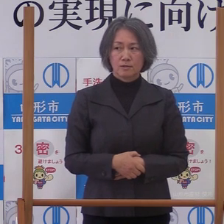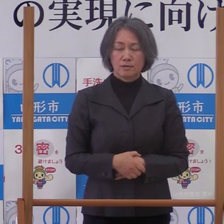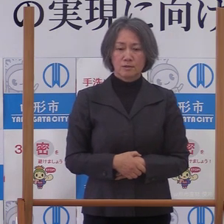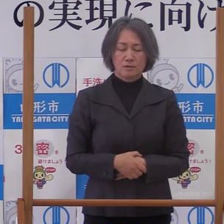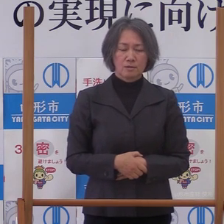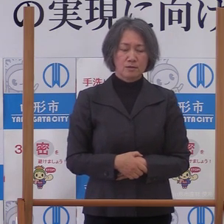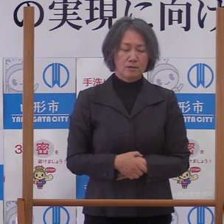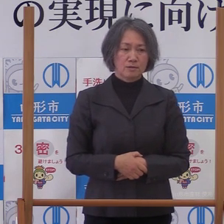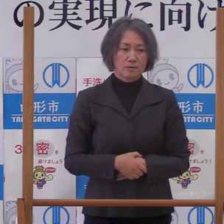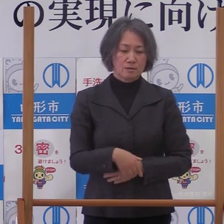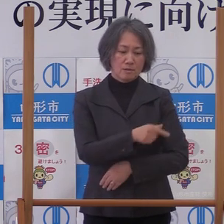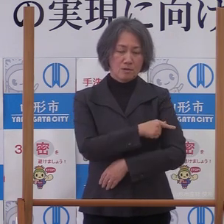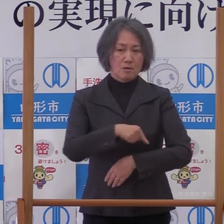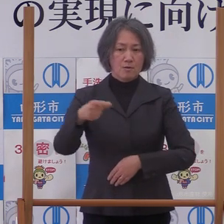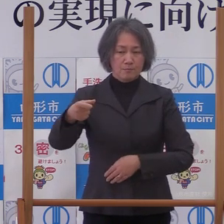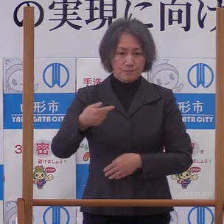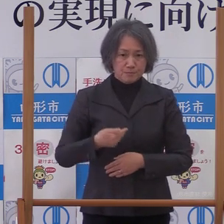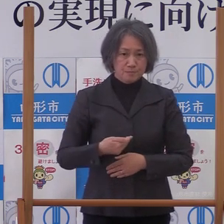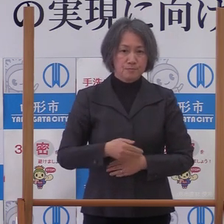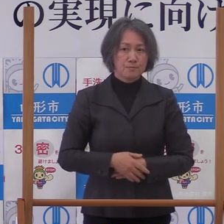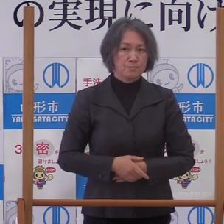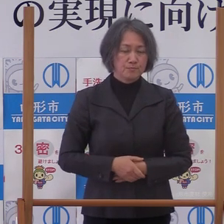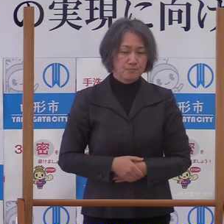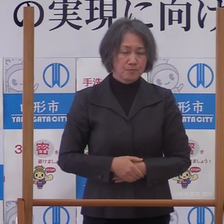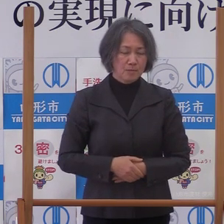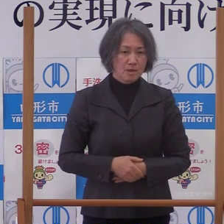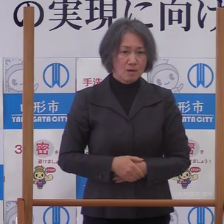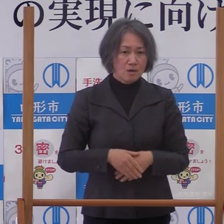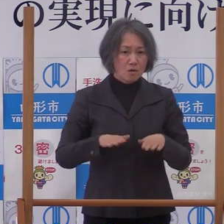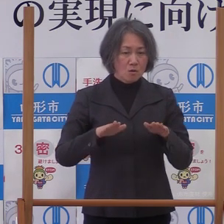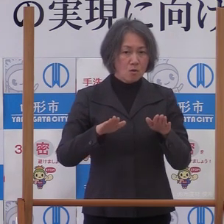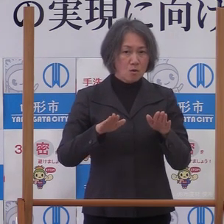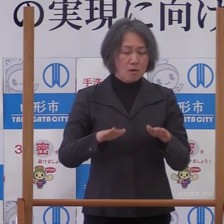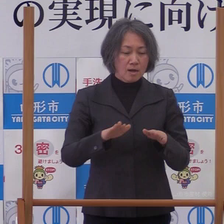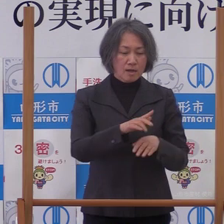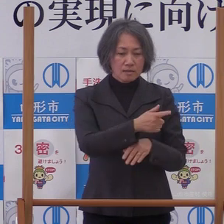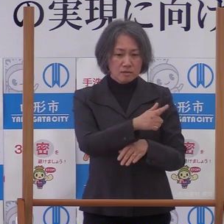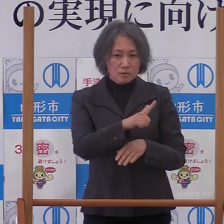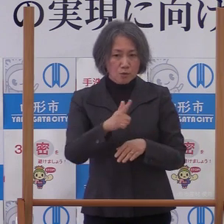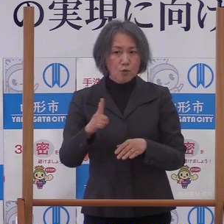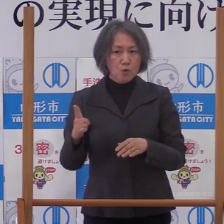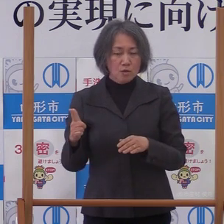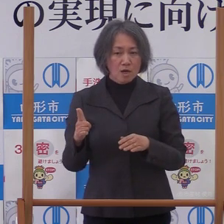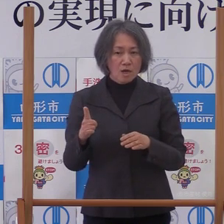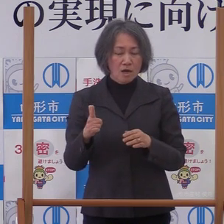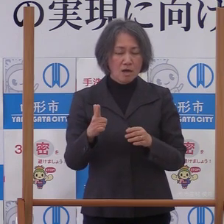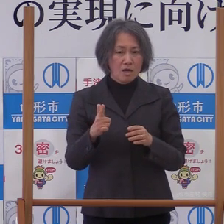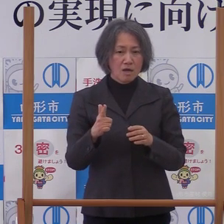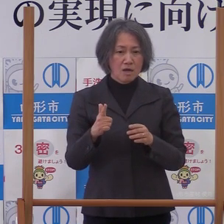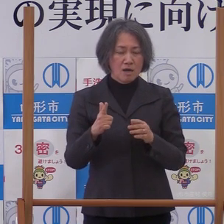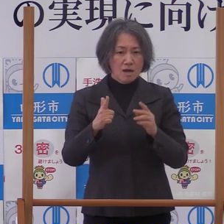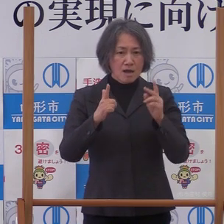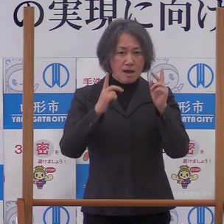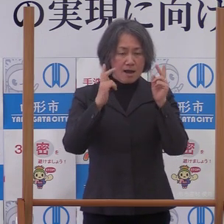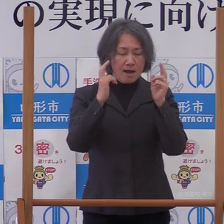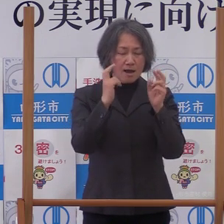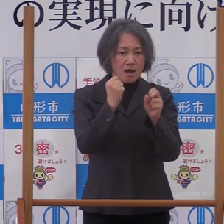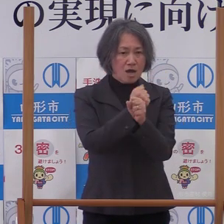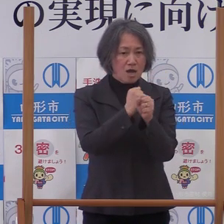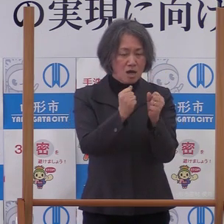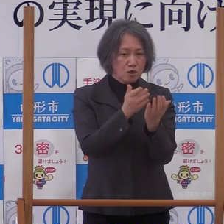すみません、山形新聞です。今回だいぶさまざまな業種に、給付金、